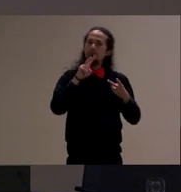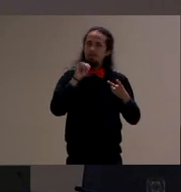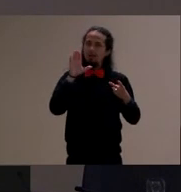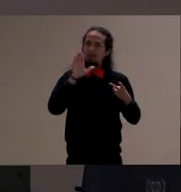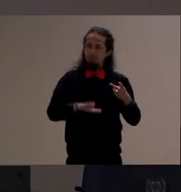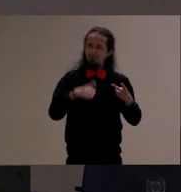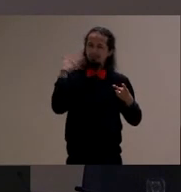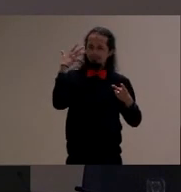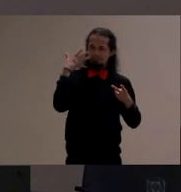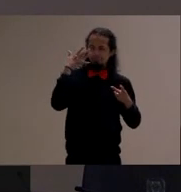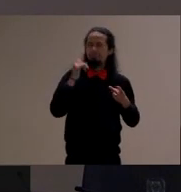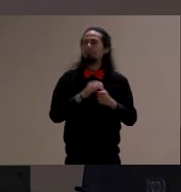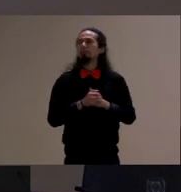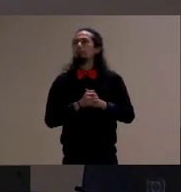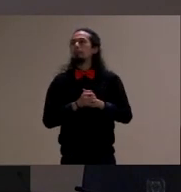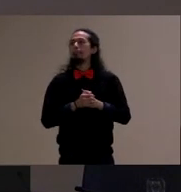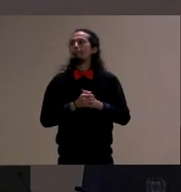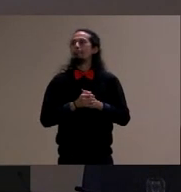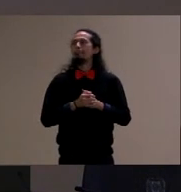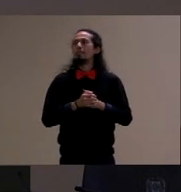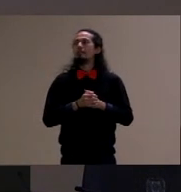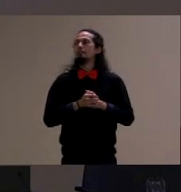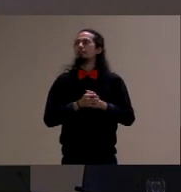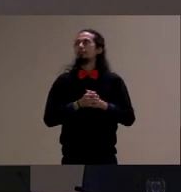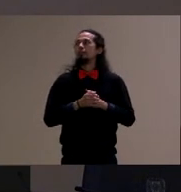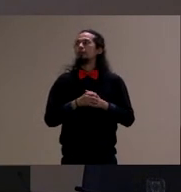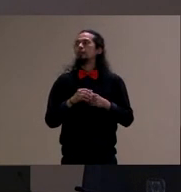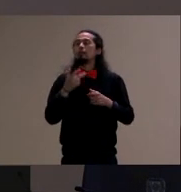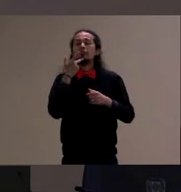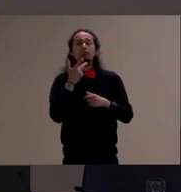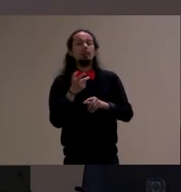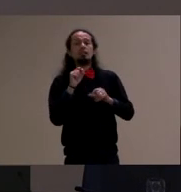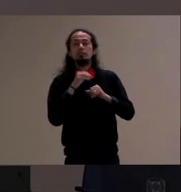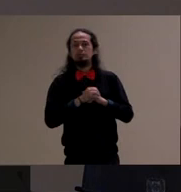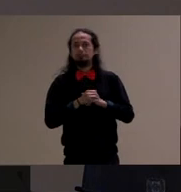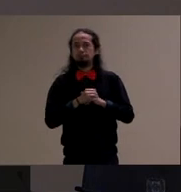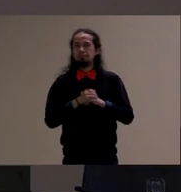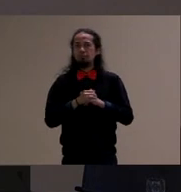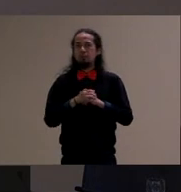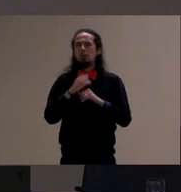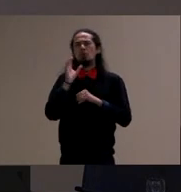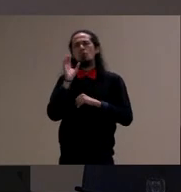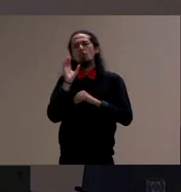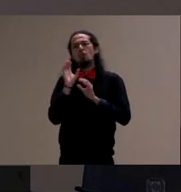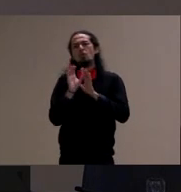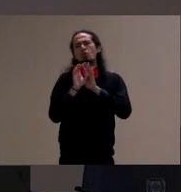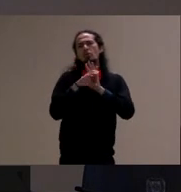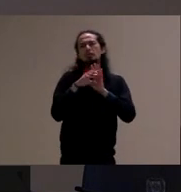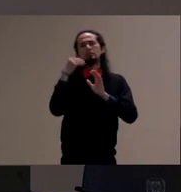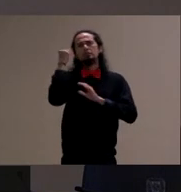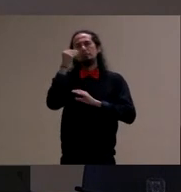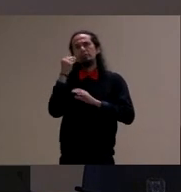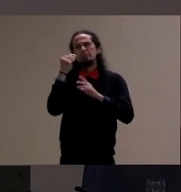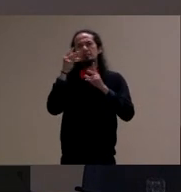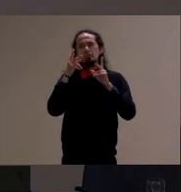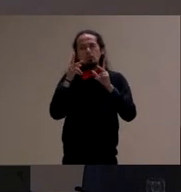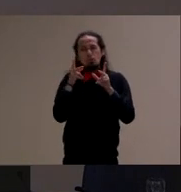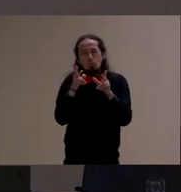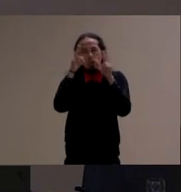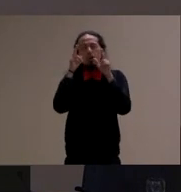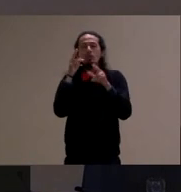dizendo que esse conceito de experiência como experimento ele se